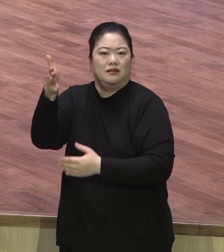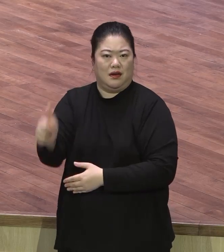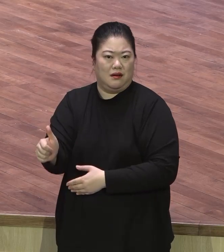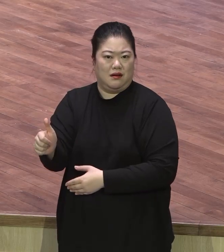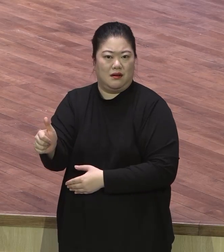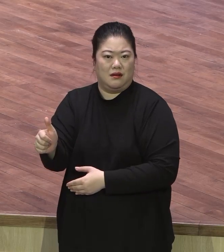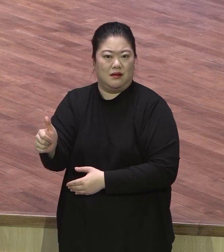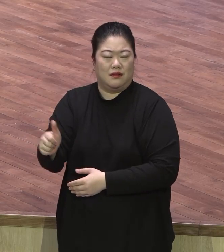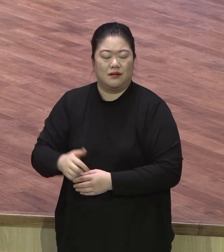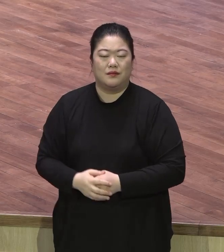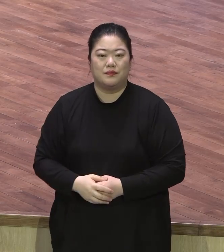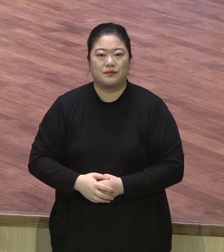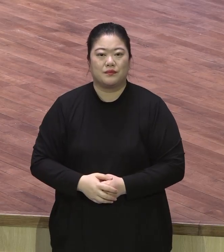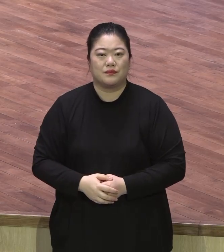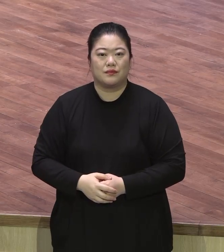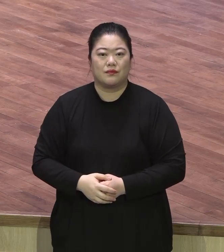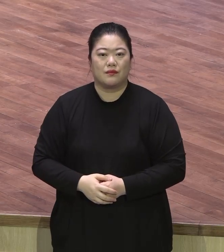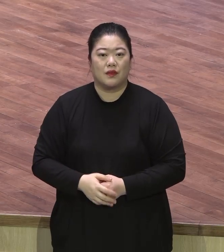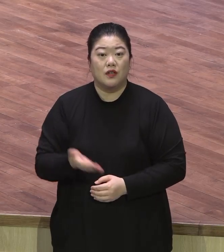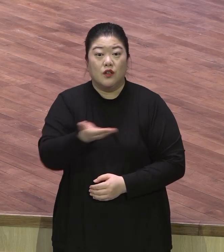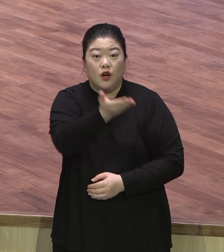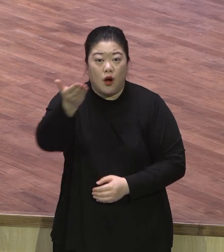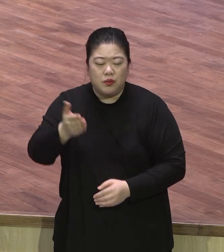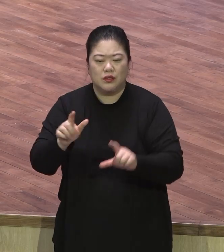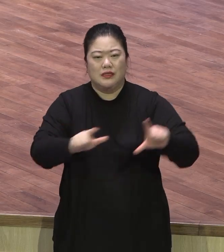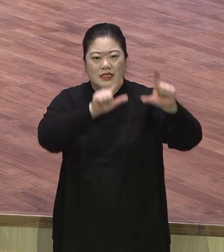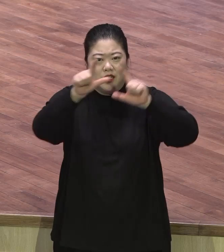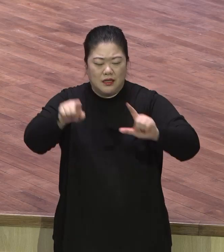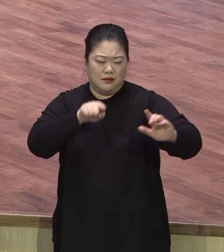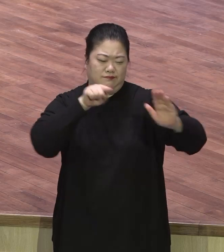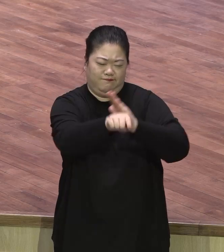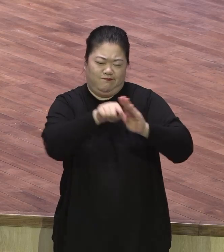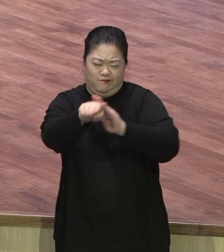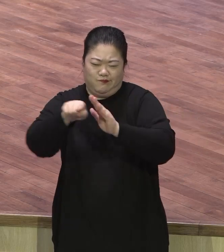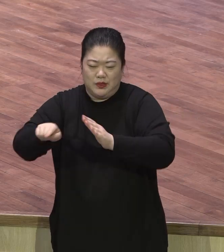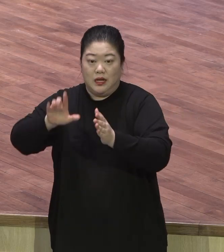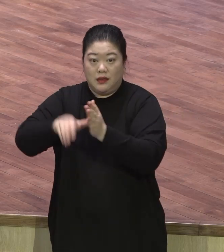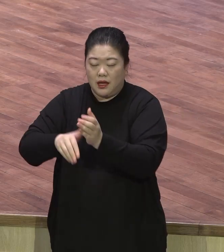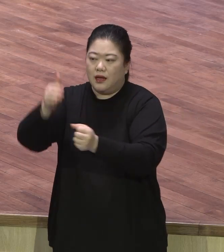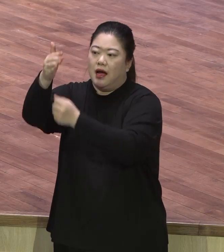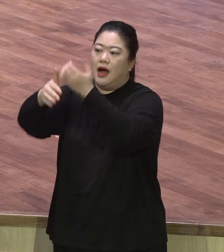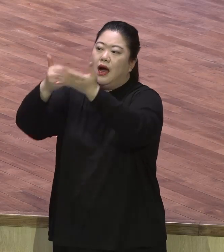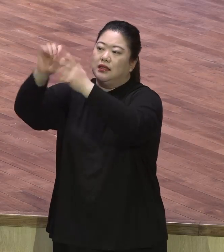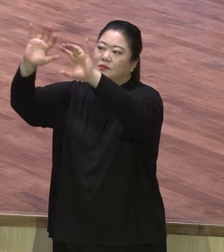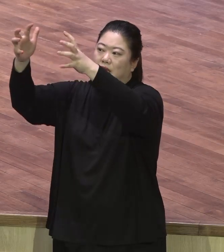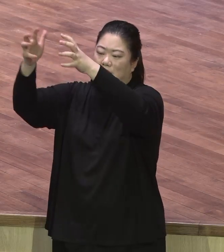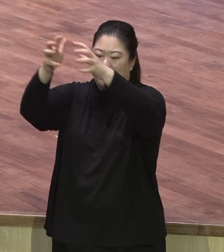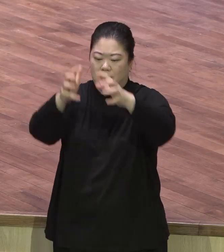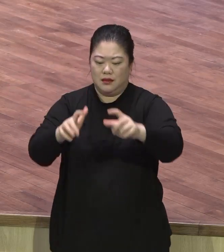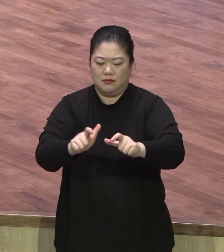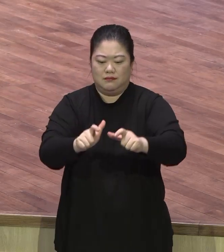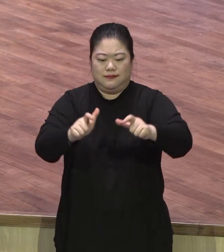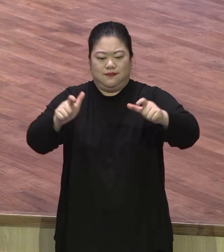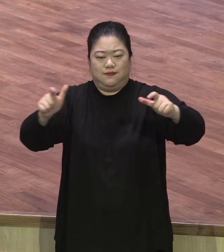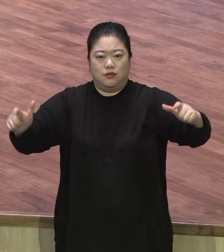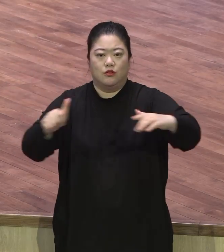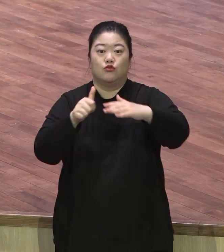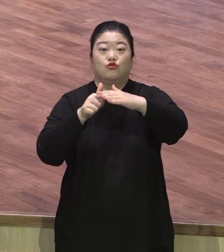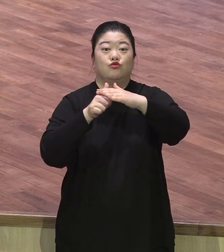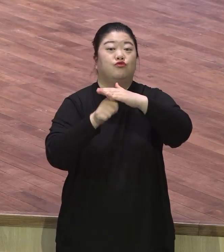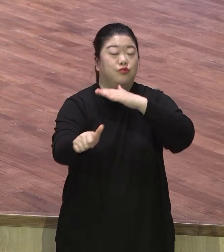가는 곳곳마다 인생 영혼 문제를 해결해 주는 하나님 나라 확장의 주역으로 그렇게 서인받게